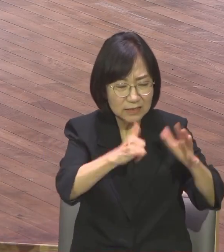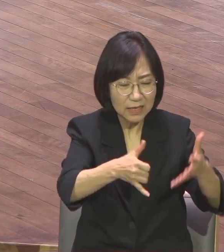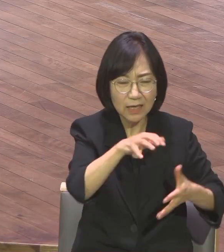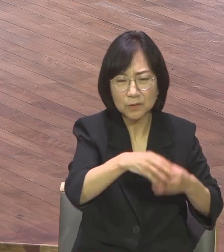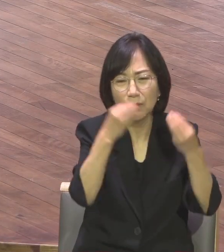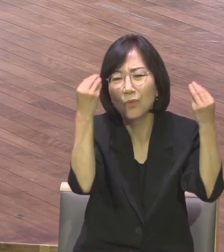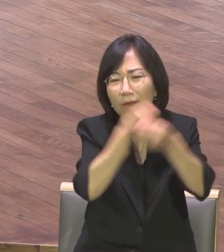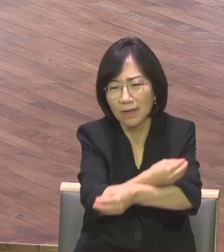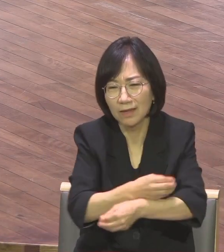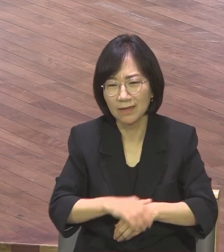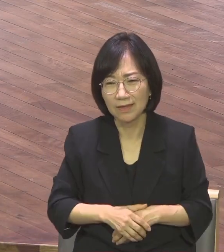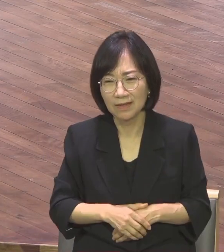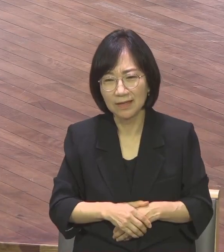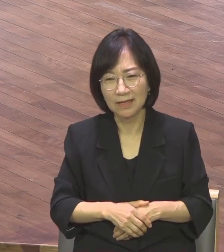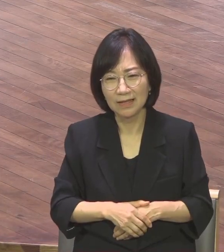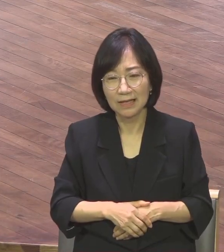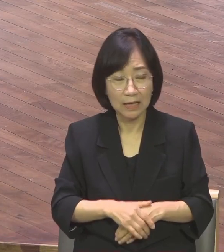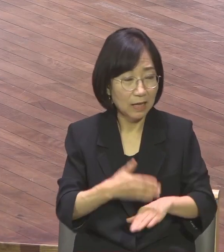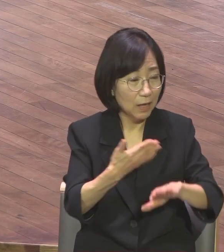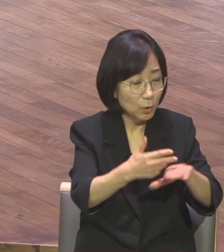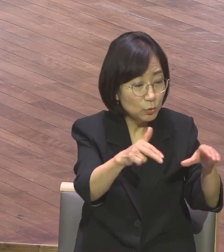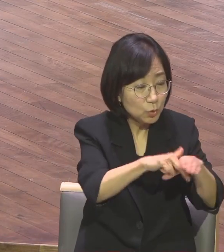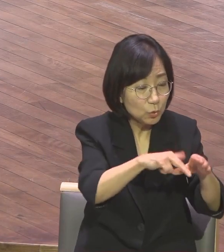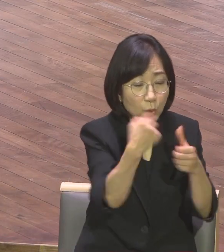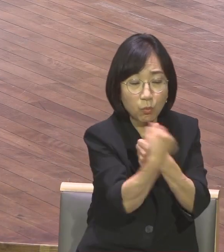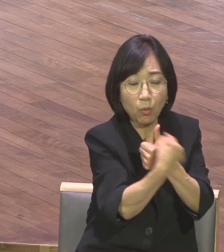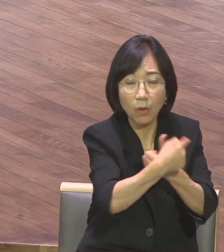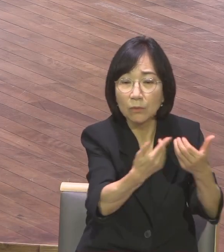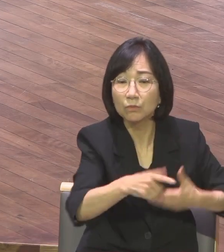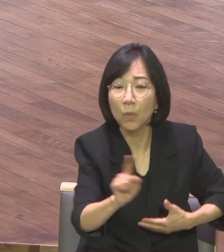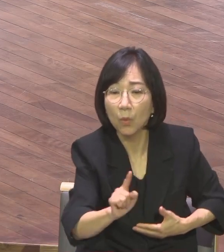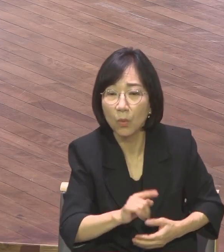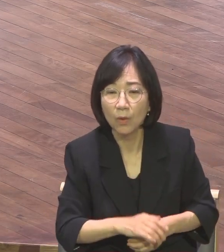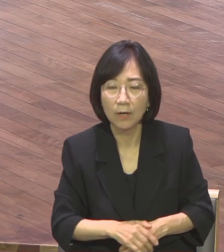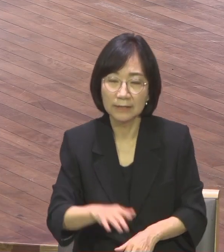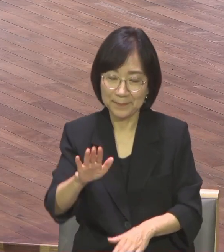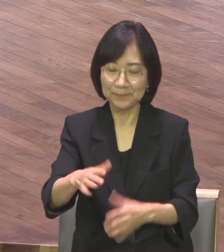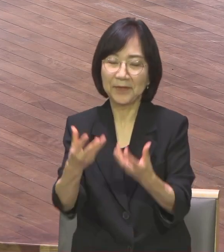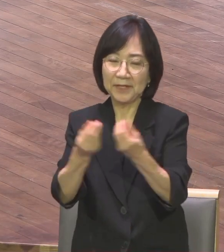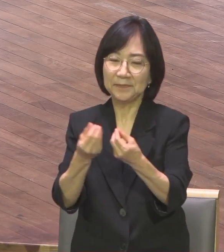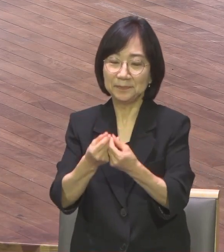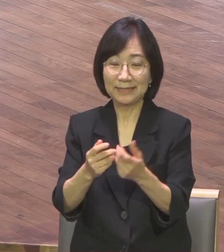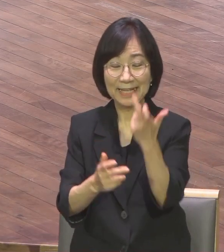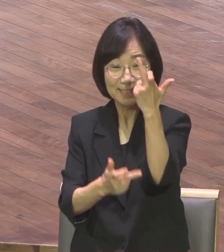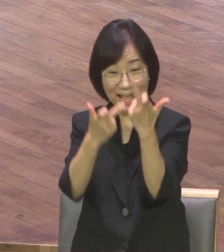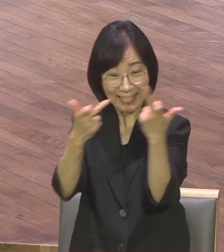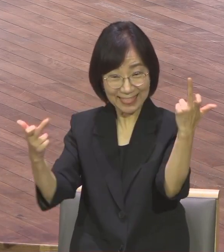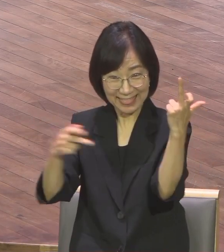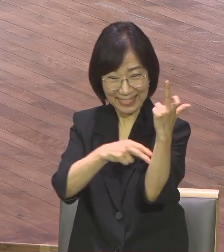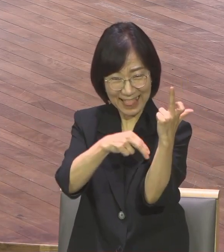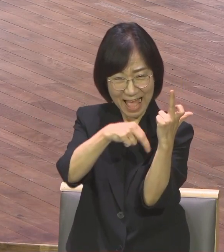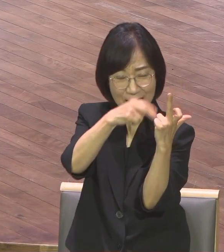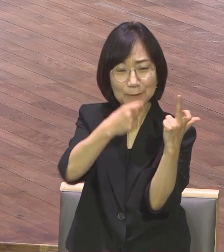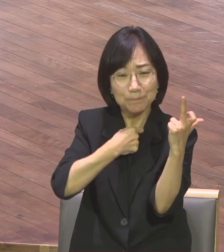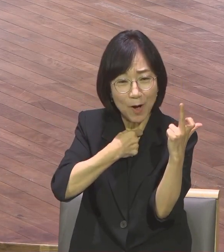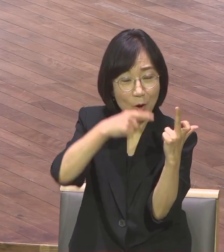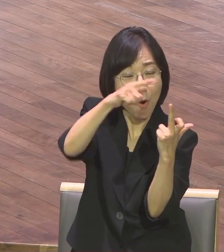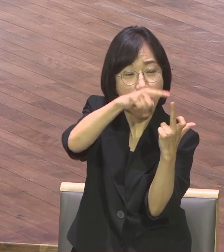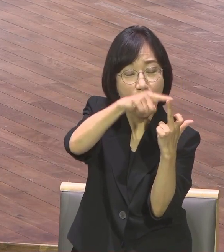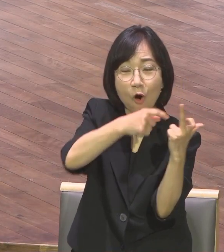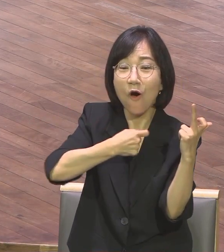말합니까? 모든 종교는 뭐라고 말합니까? 산 정상에 올라가는 길은 한 길만 있는 게 아니다. 여러 길이